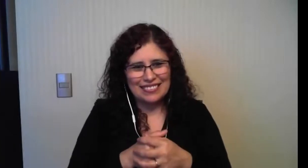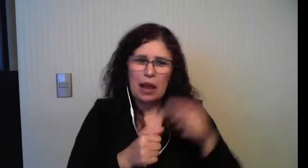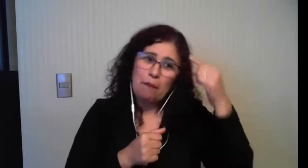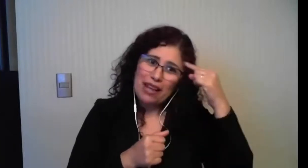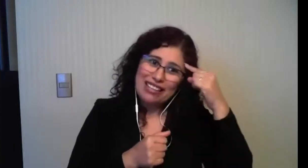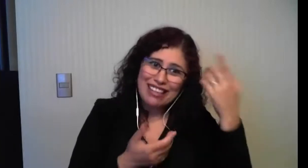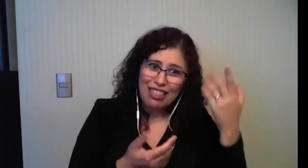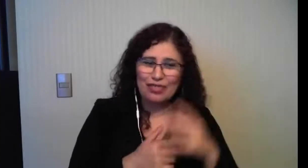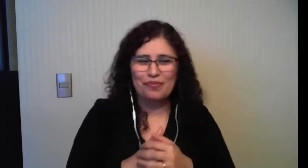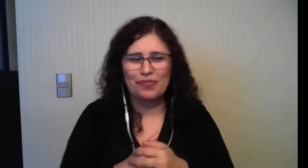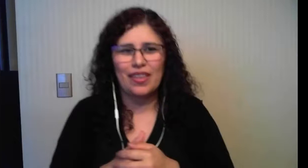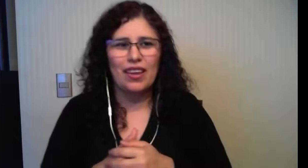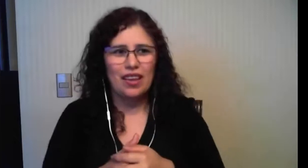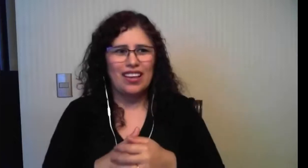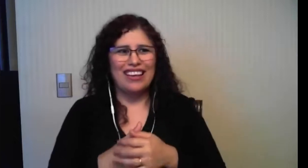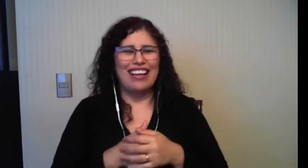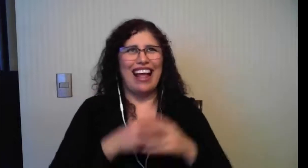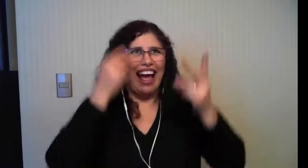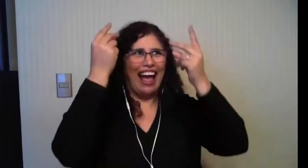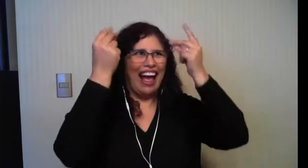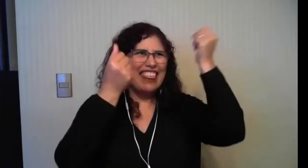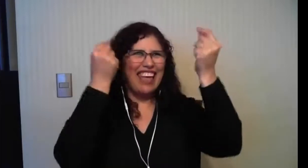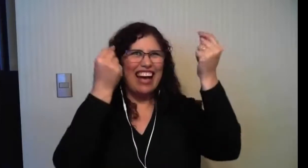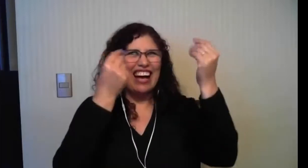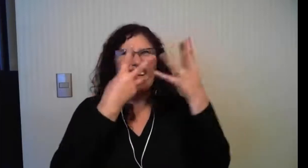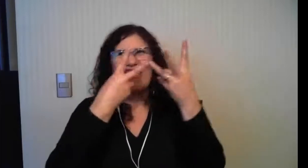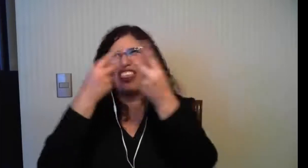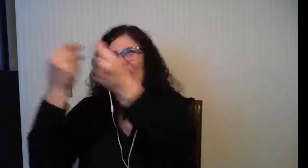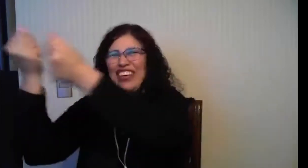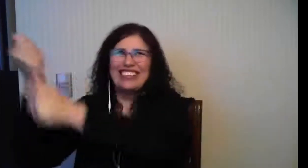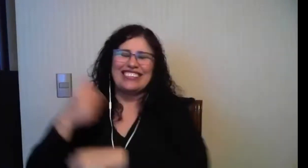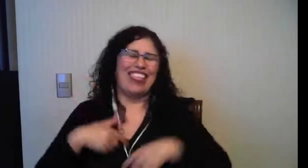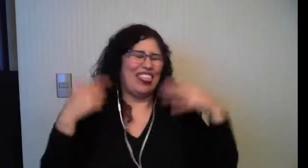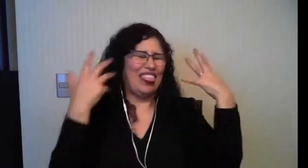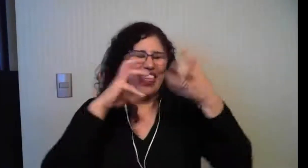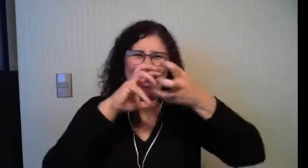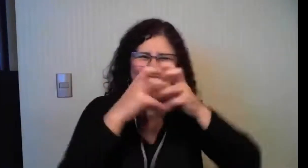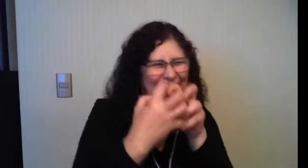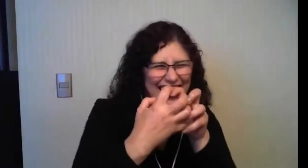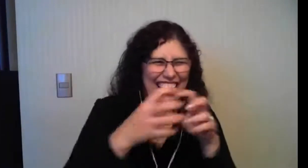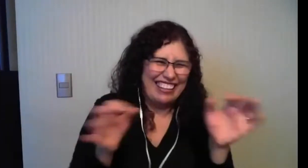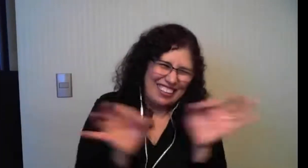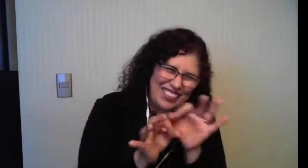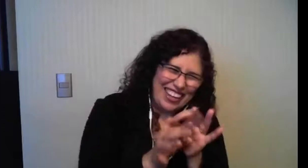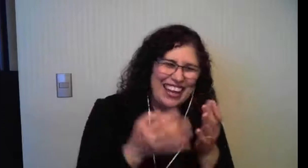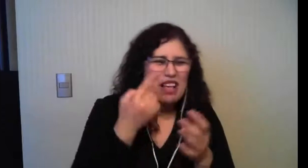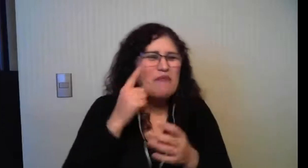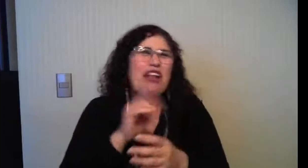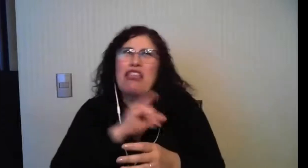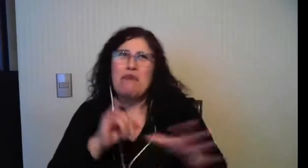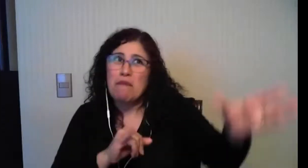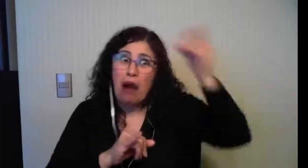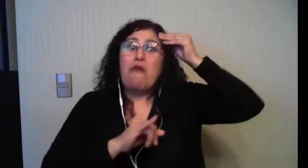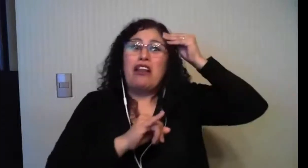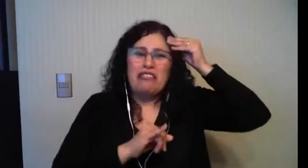no sé cómo, o sea, se me fue la idea, es que me enredé mucho, pero después si me